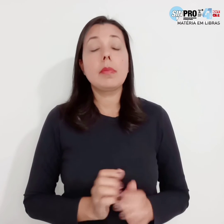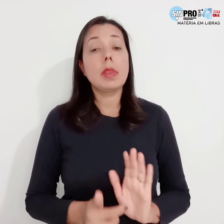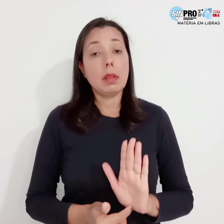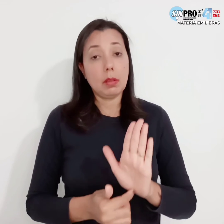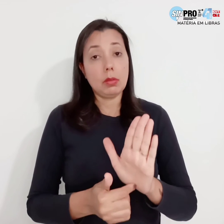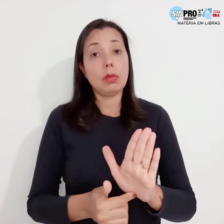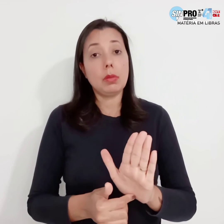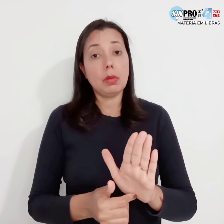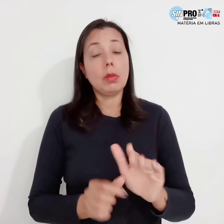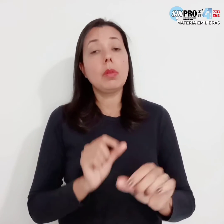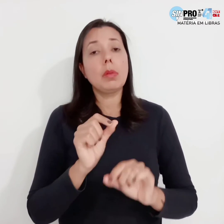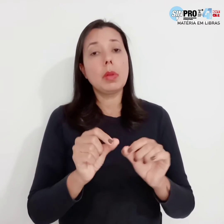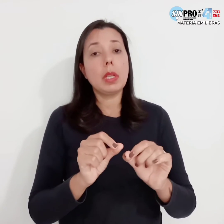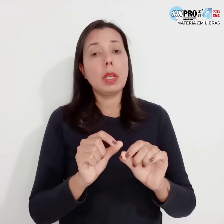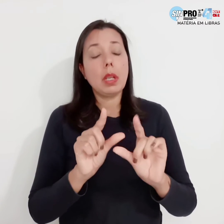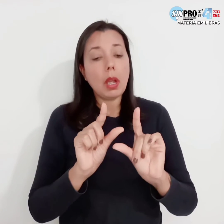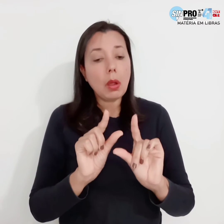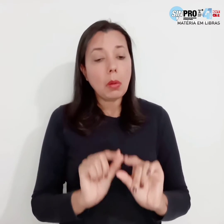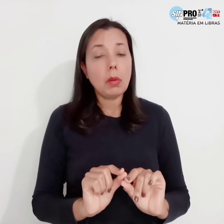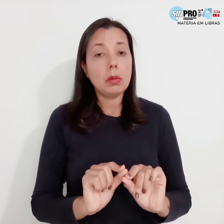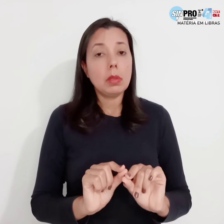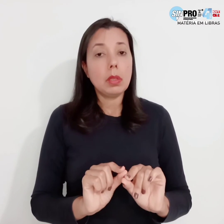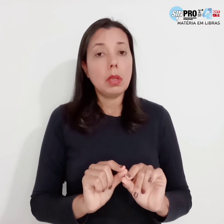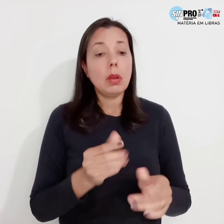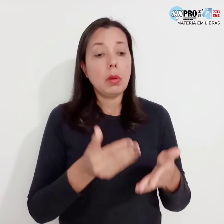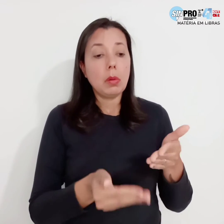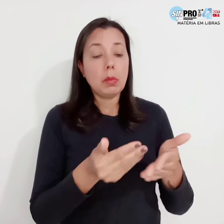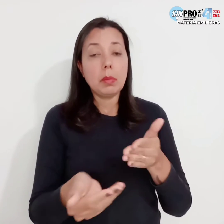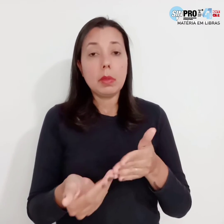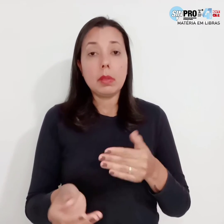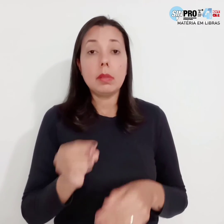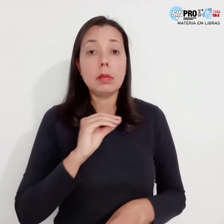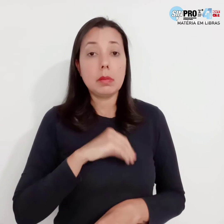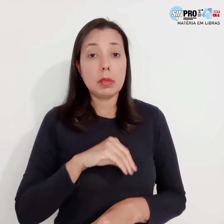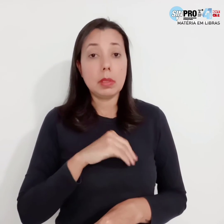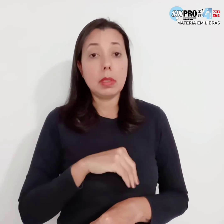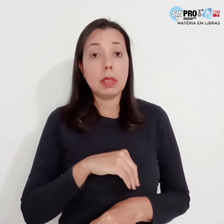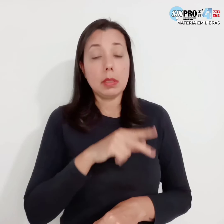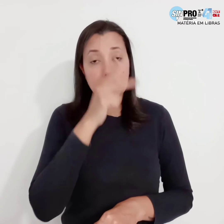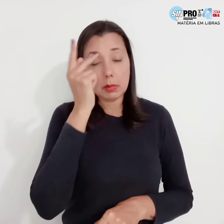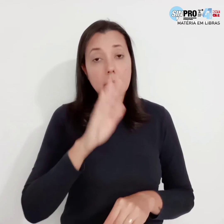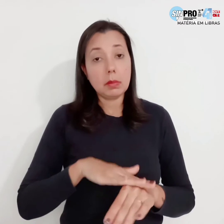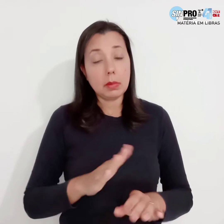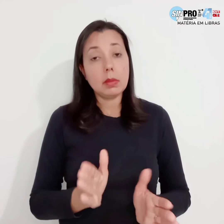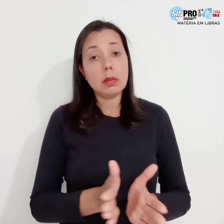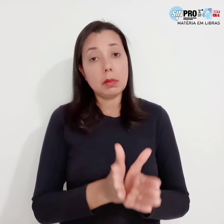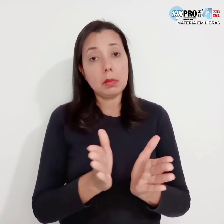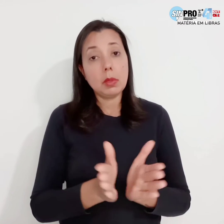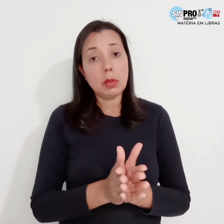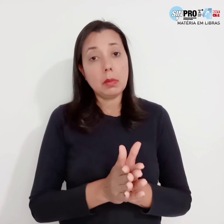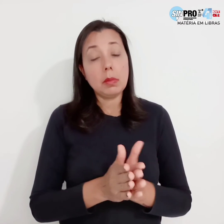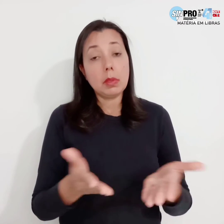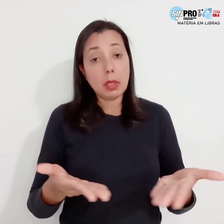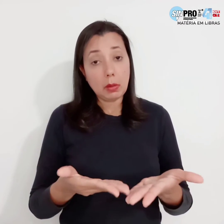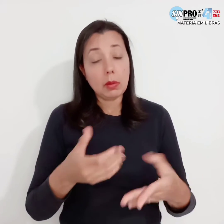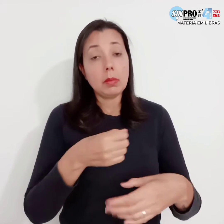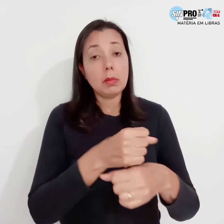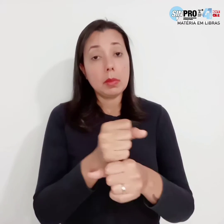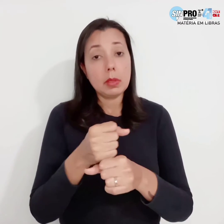ajudou a amortecer a queda na renda dos mais pobres. Para este ano, o